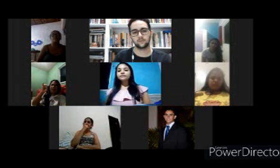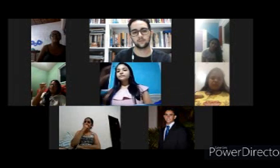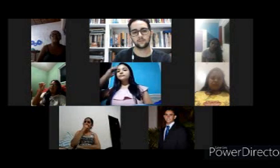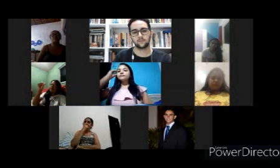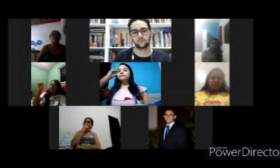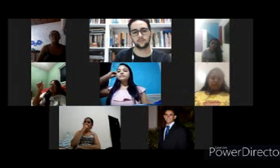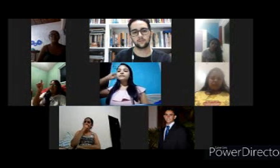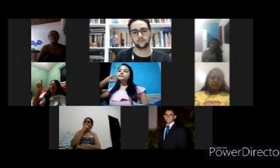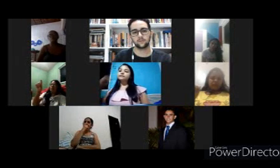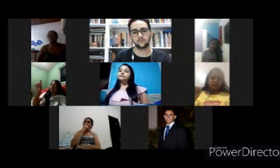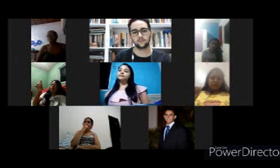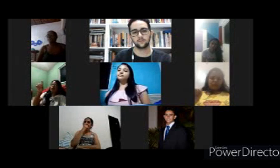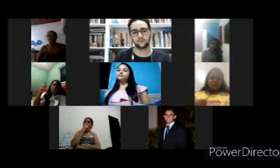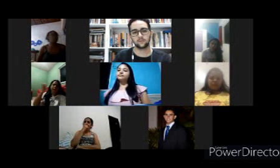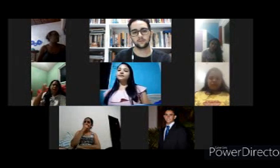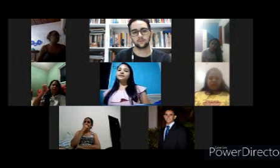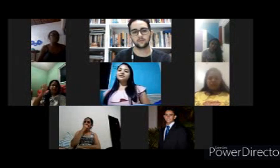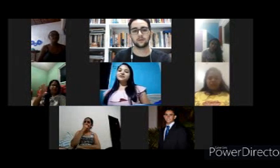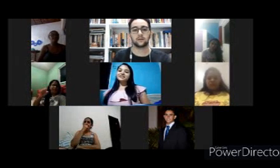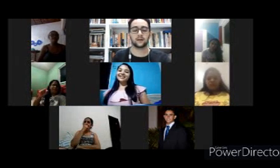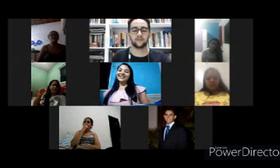E... Ai, meu Deus, eu tenho dificuldade, peraí.